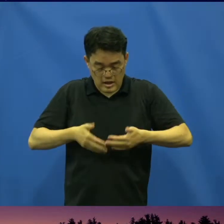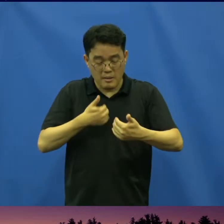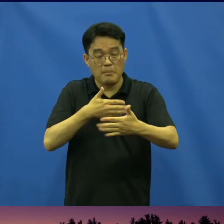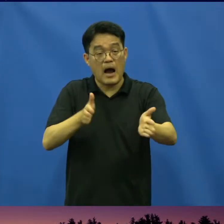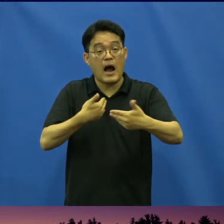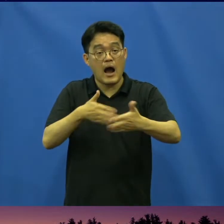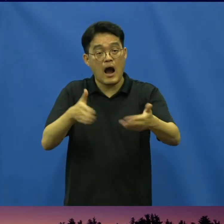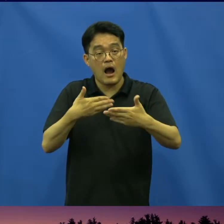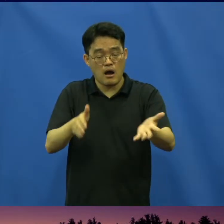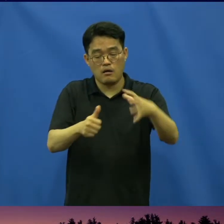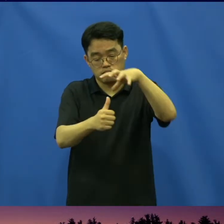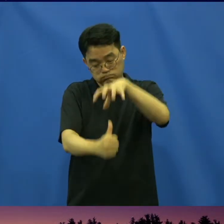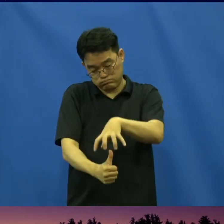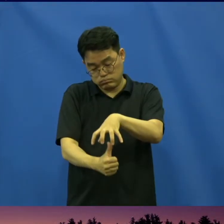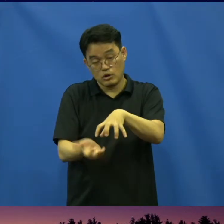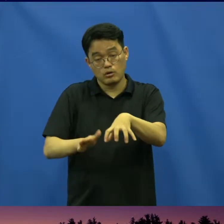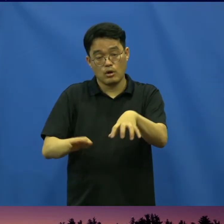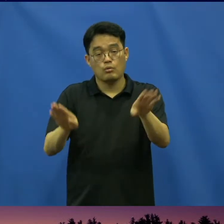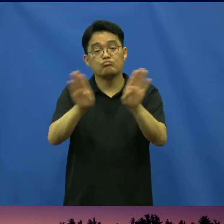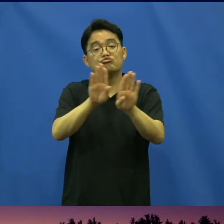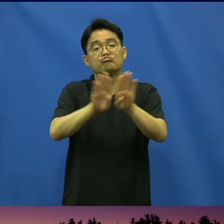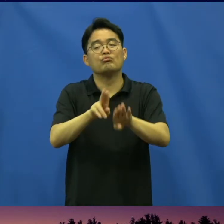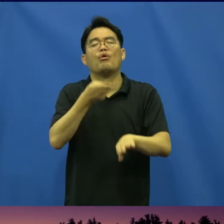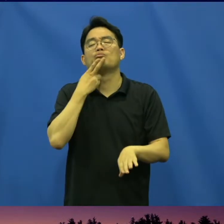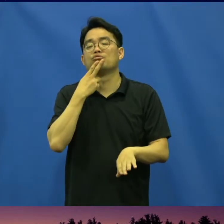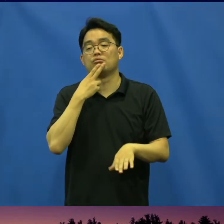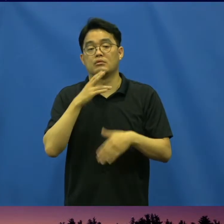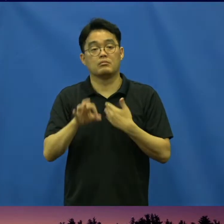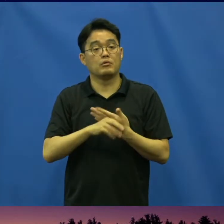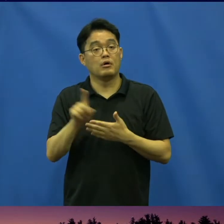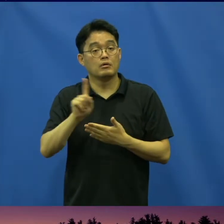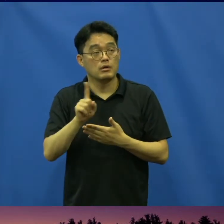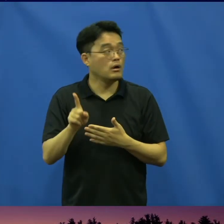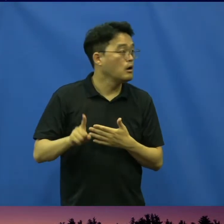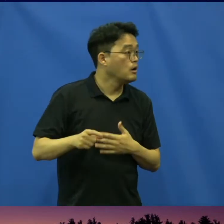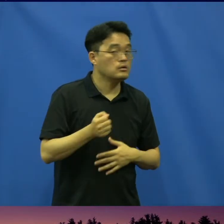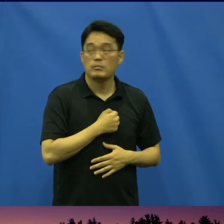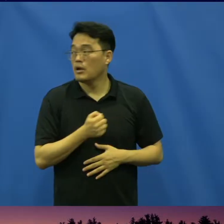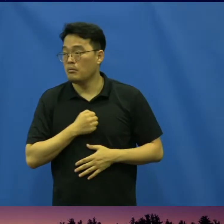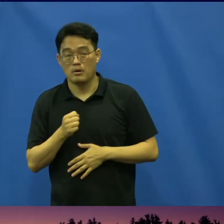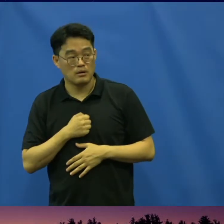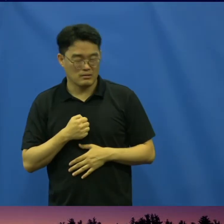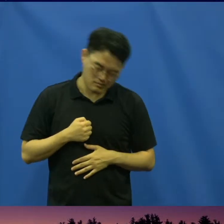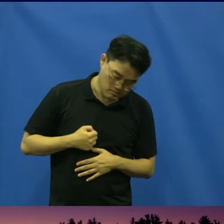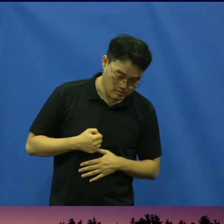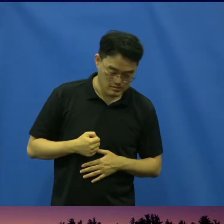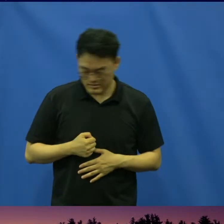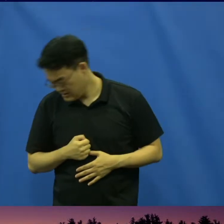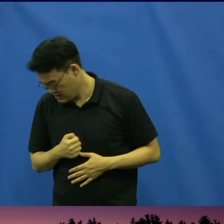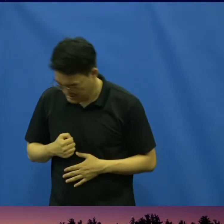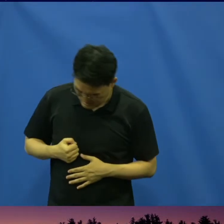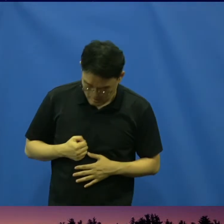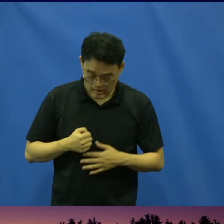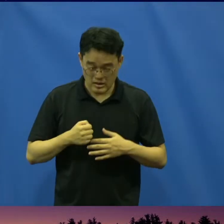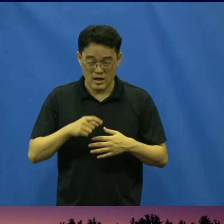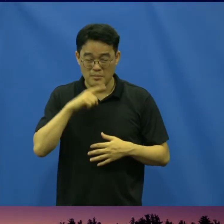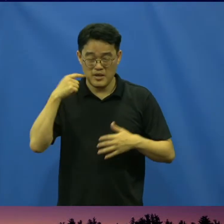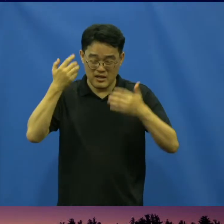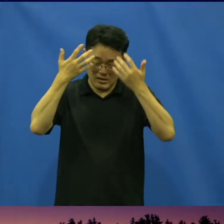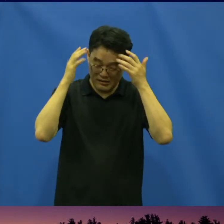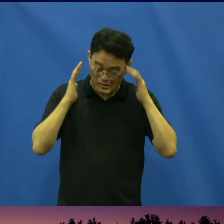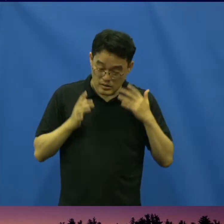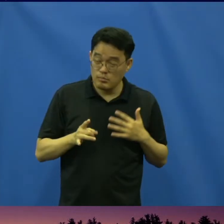거예요. 미치는 거예요. 하나님이 없는 지혜가 갈 곳이 없는 거예요. 알면 알수록 더 미궁에